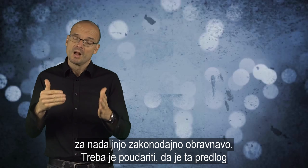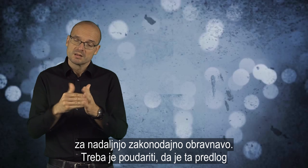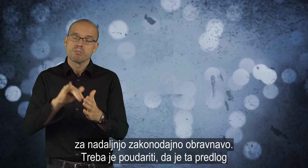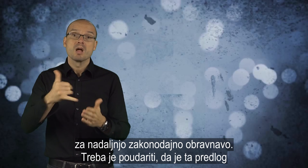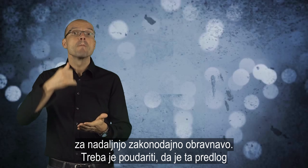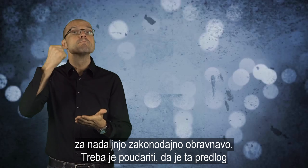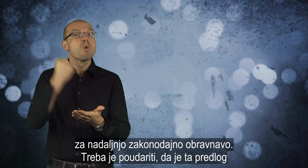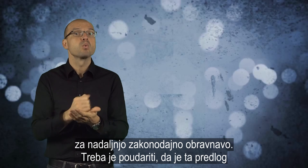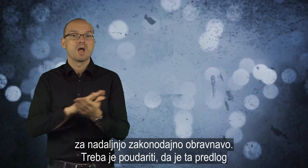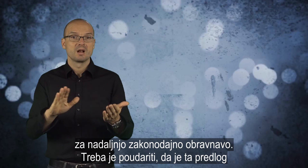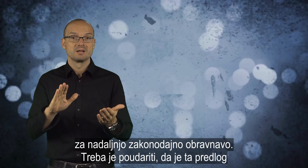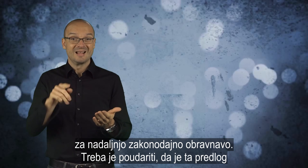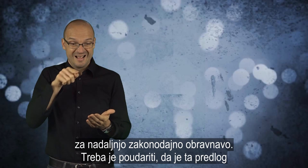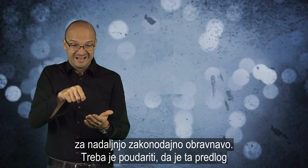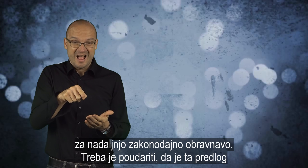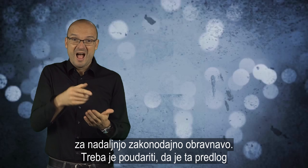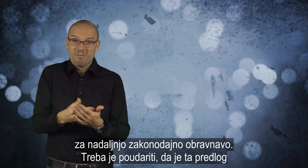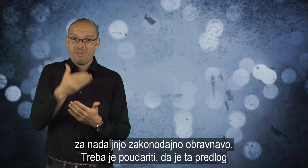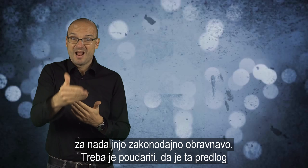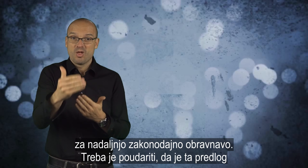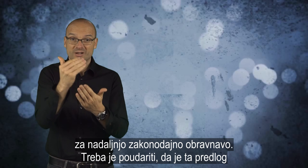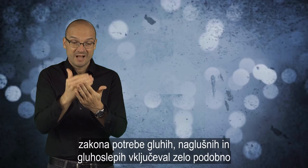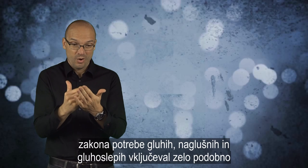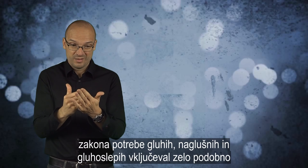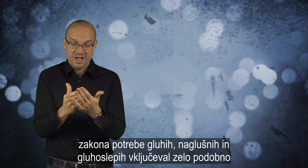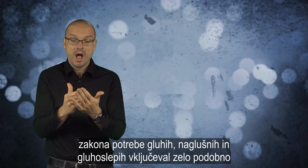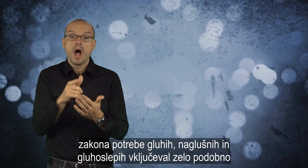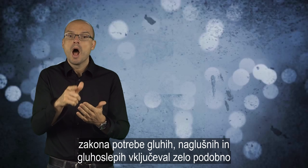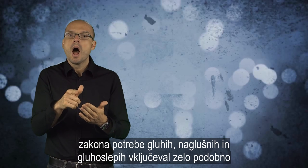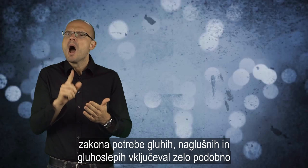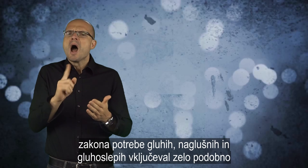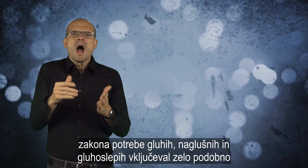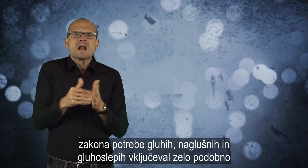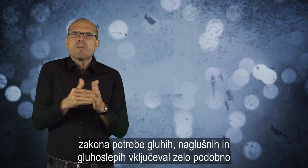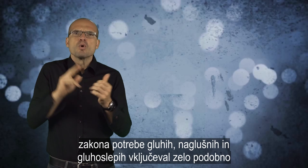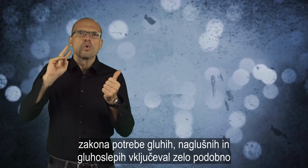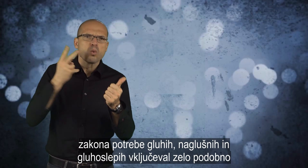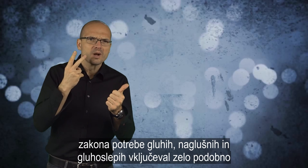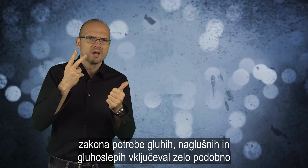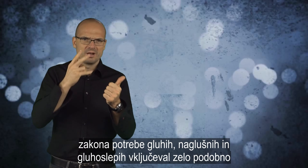Treba je poudariti, da je ta predlog zakona potrebe gluhih, naglušnih in gluhoslepih